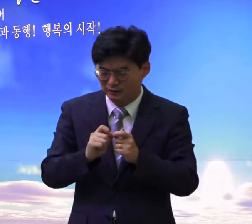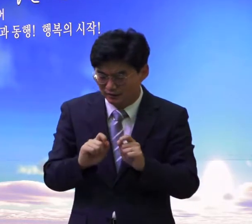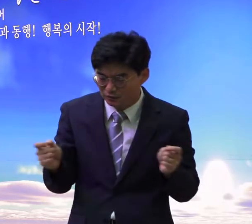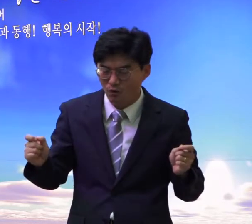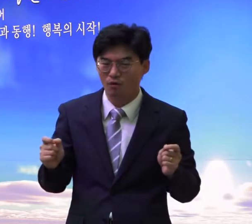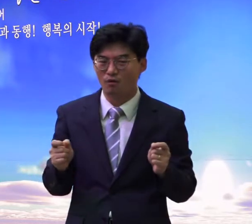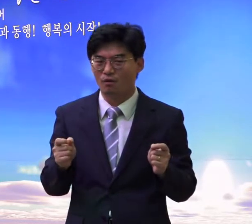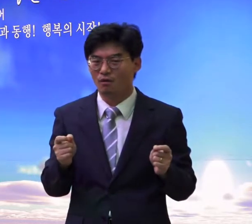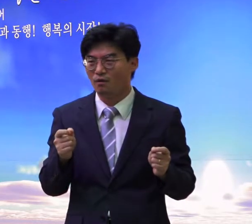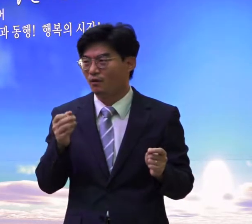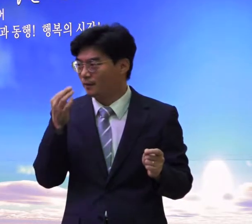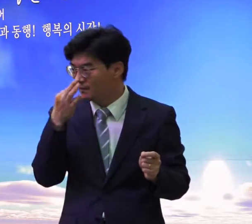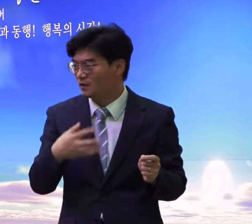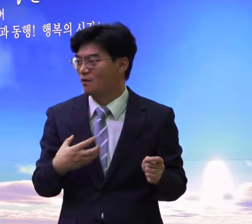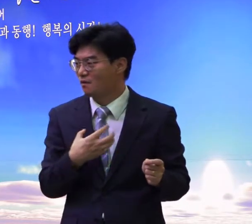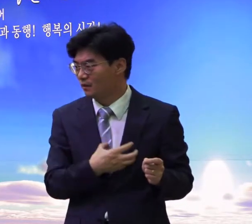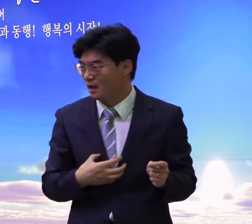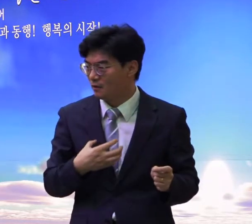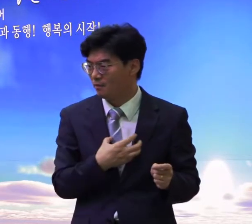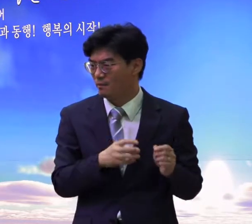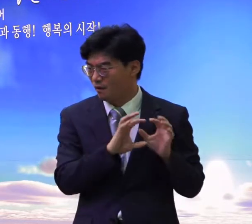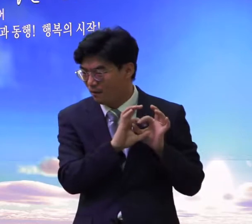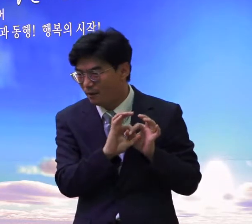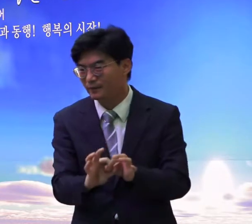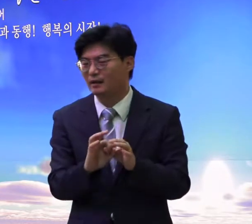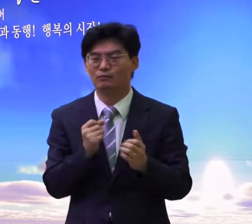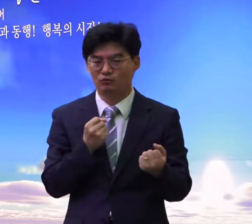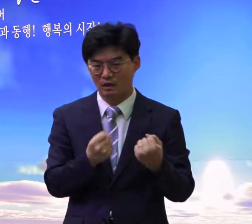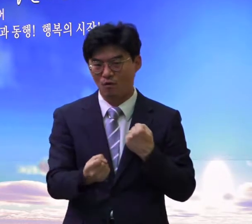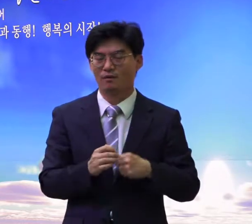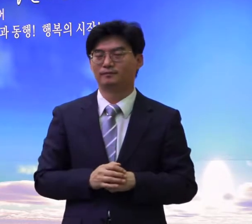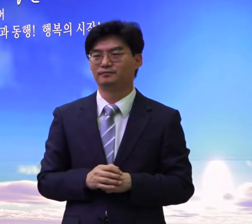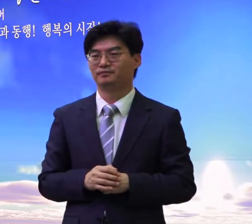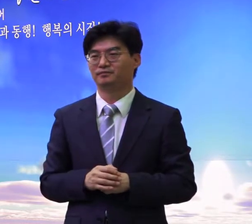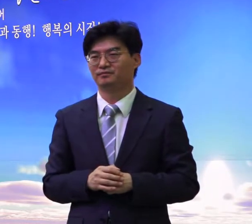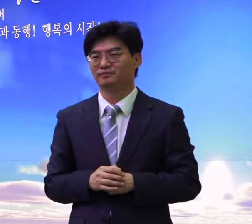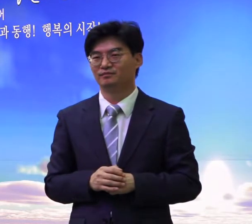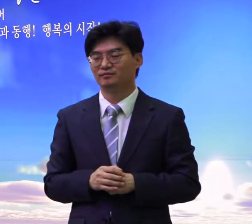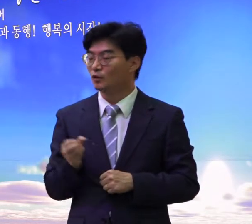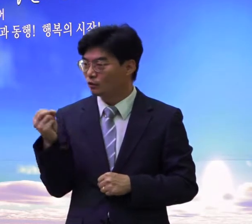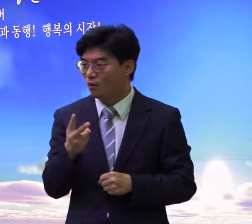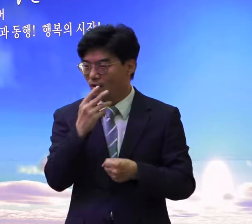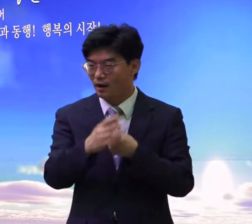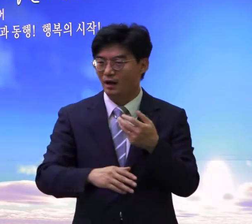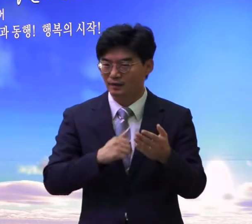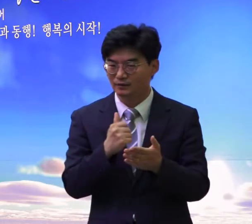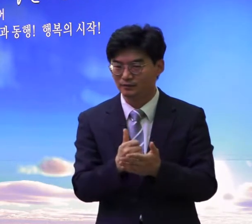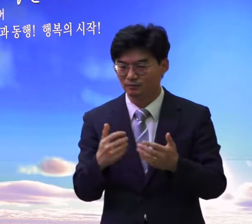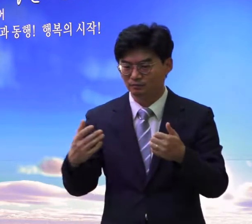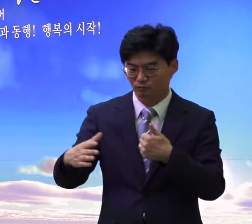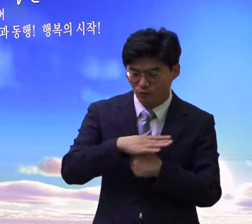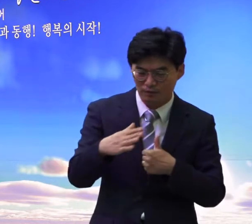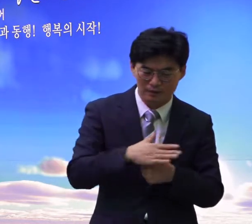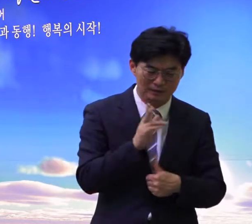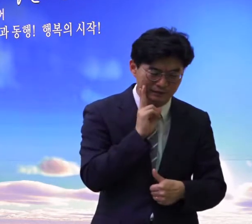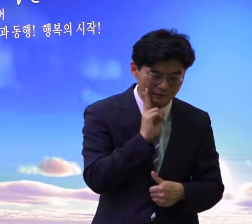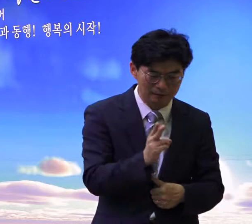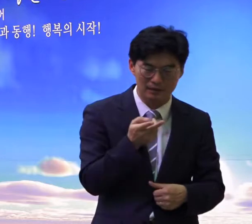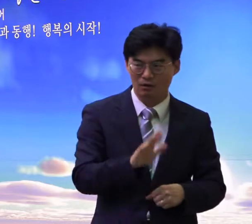때문에 우리가 괴롭힘을 당한다 해도 그리고 그 고난 속에서 아무리 하나님의 뜻을 찾으라고 하나님의 역사를